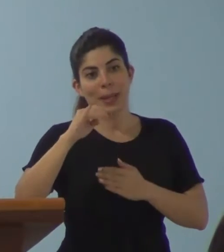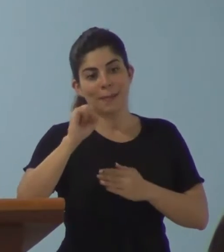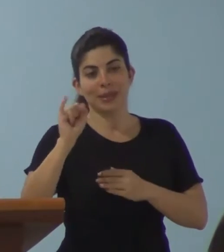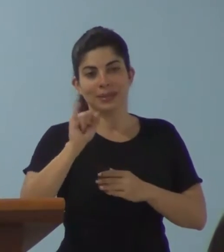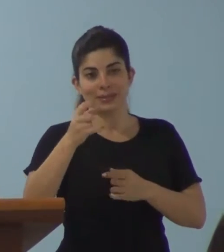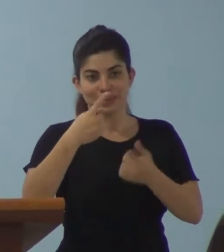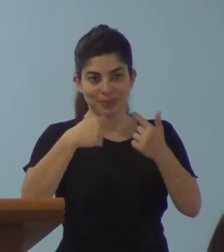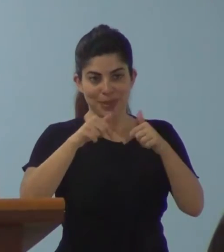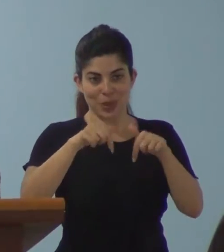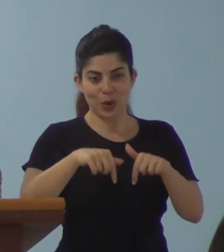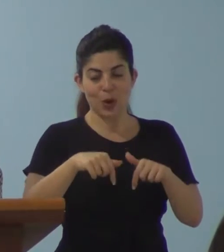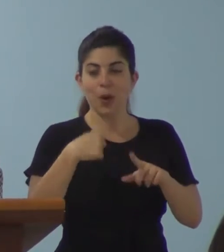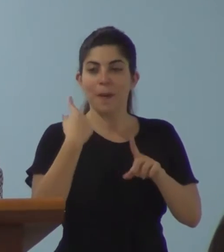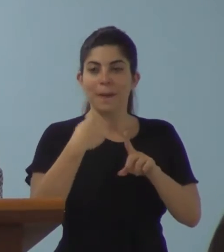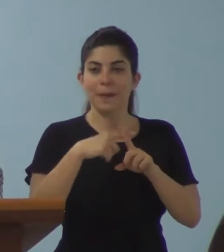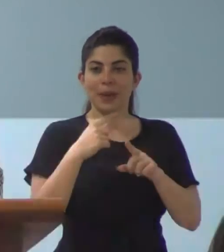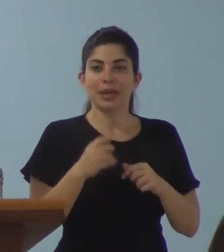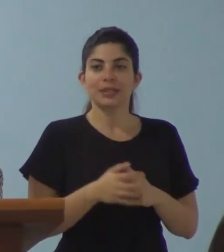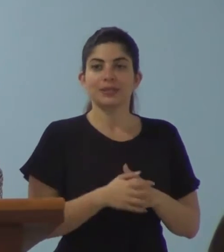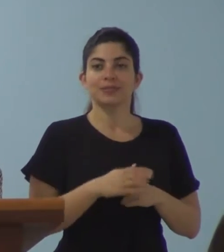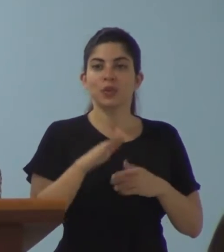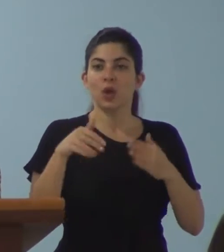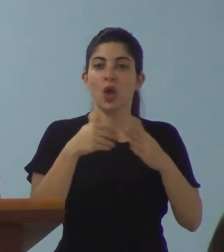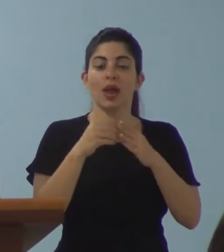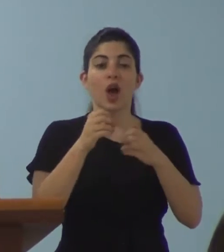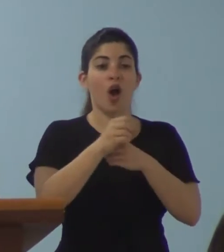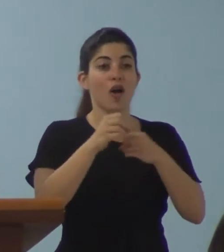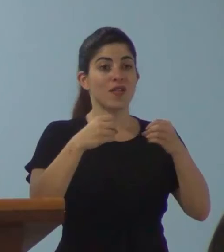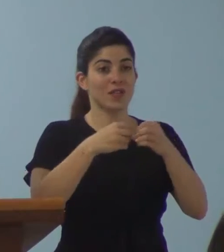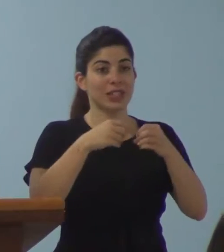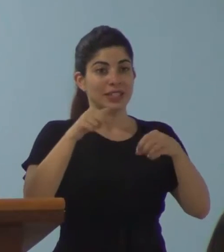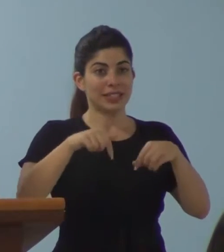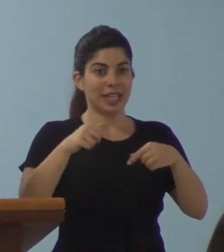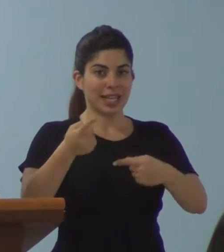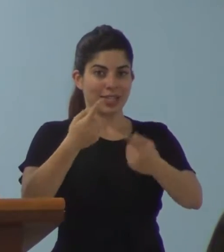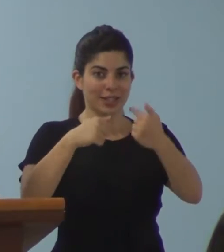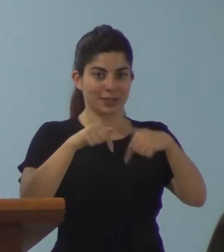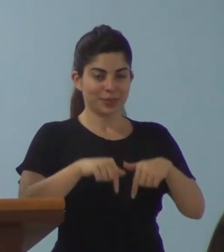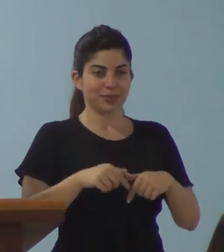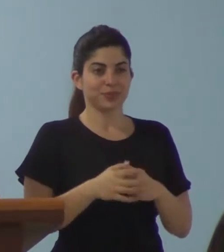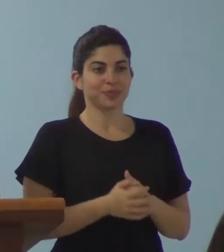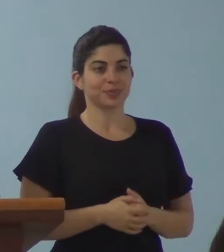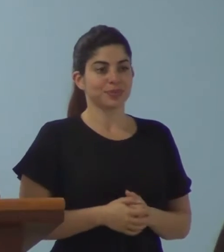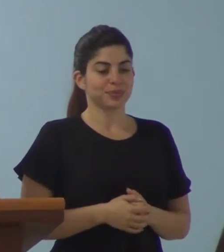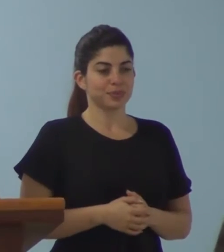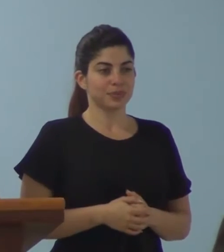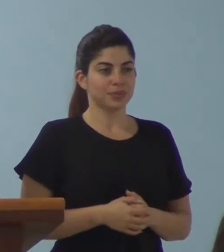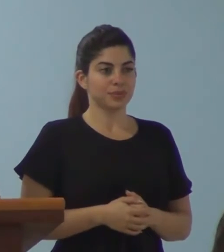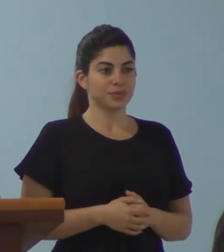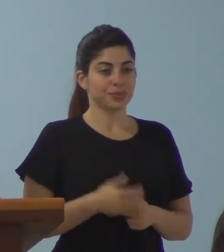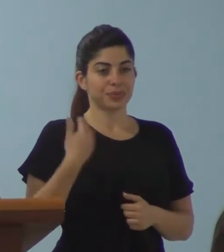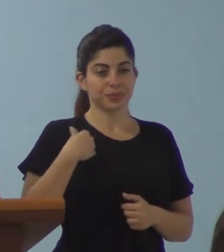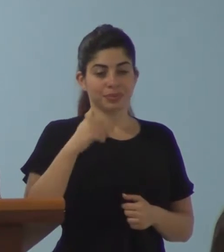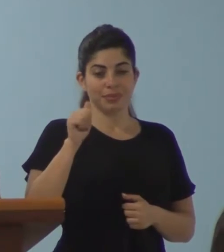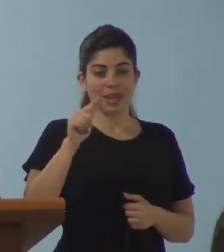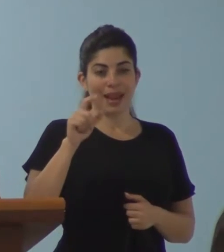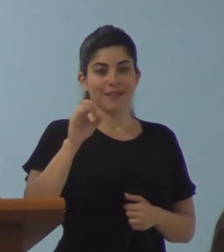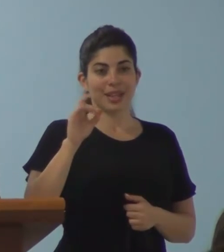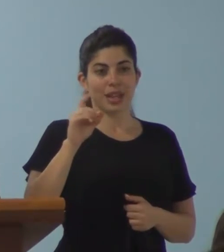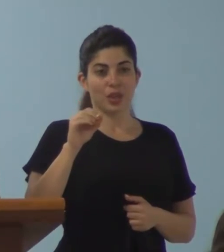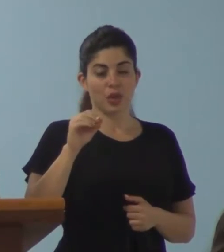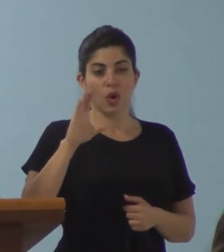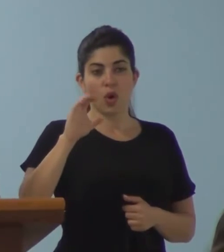acompañan también y de las oficinas locales que están aquí presentes. A don Alfredo Córdoba,